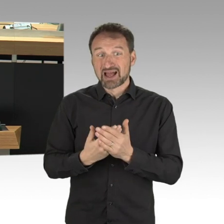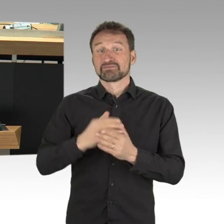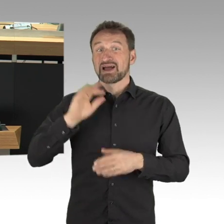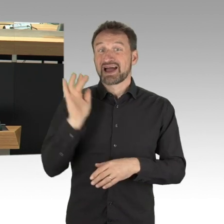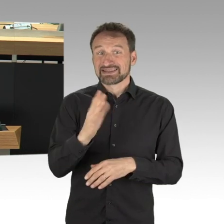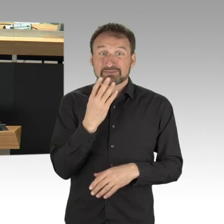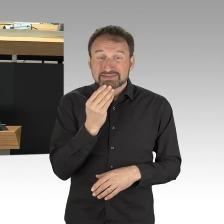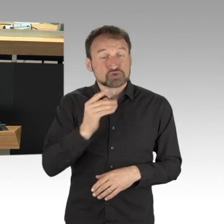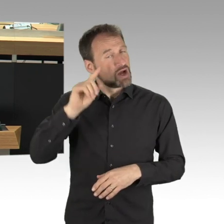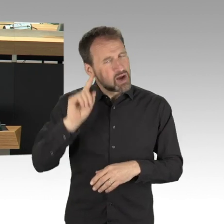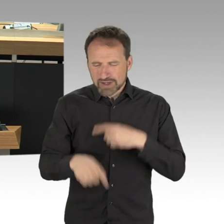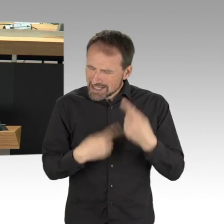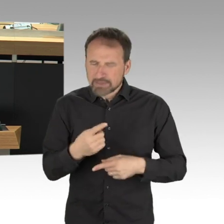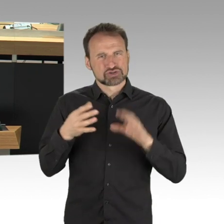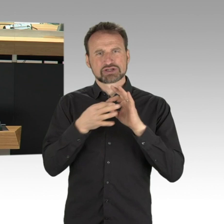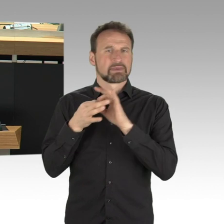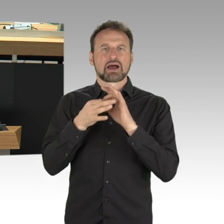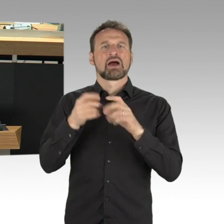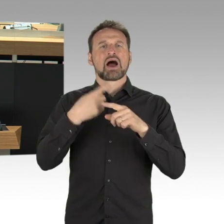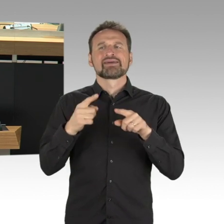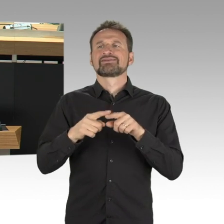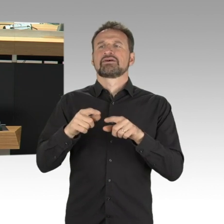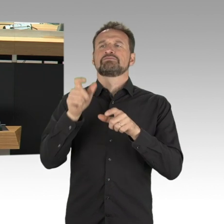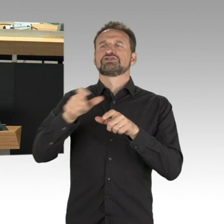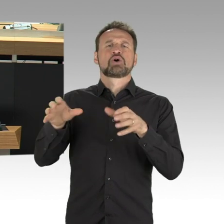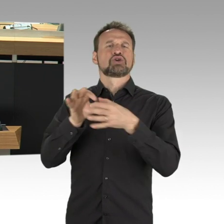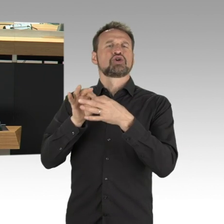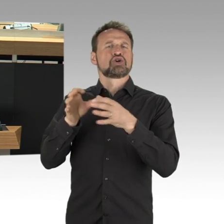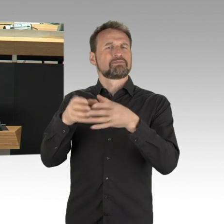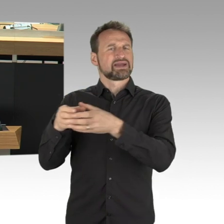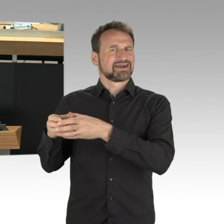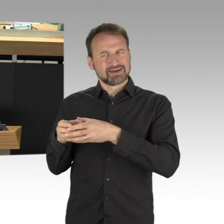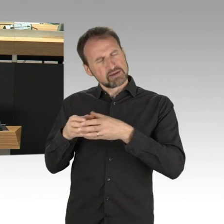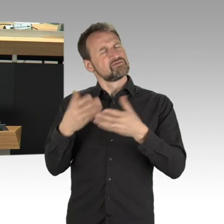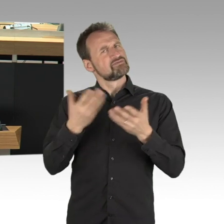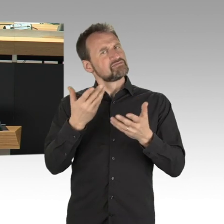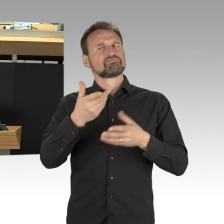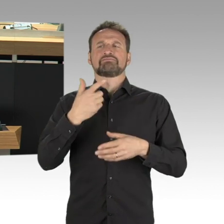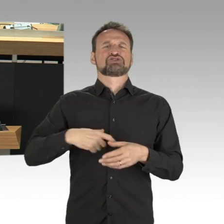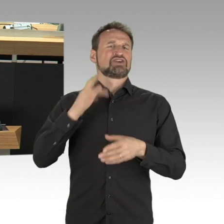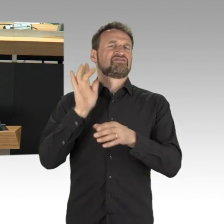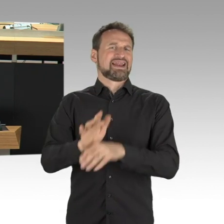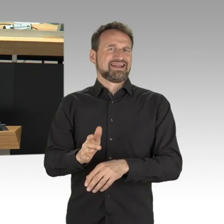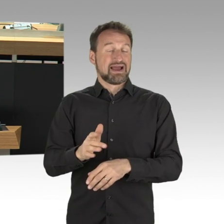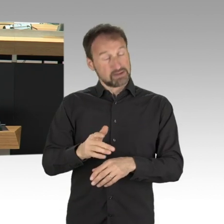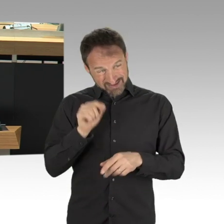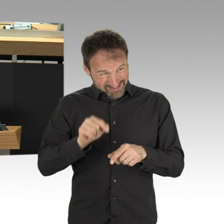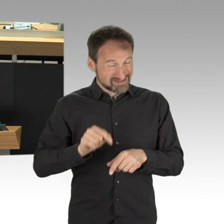gruppenbezogener Menschenfeindlichkeit bearbeitet und bekämpft werden. Und diese doppelte Aufgabe ist konzeptionell im Konzept